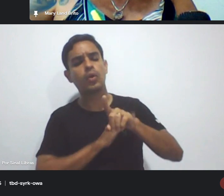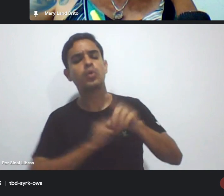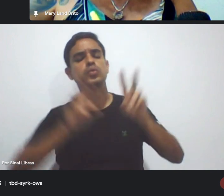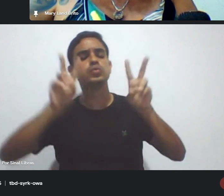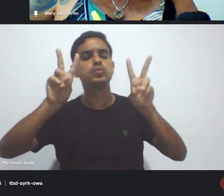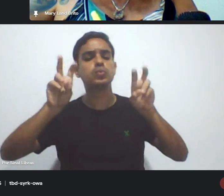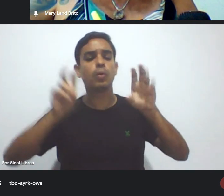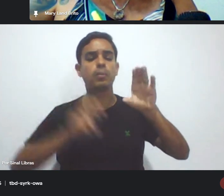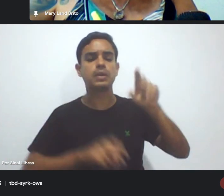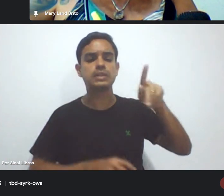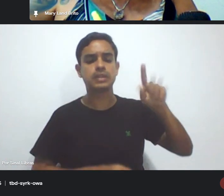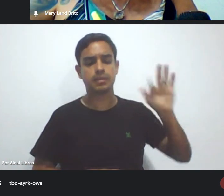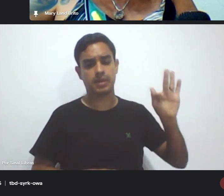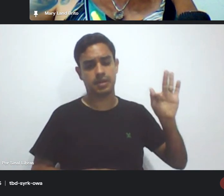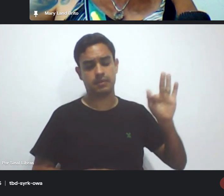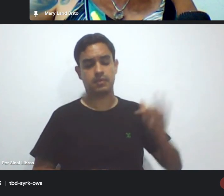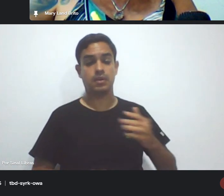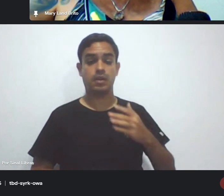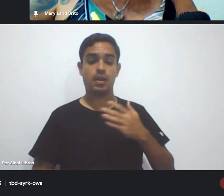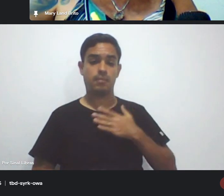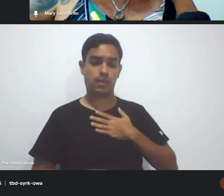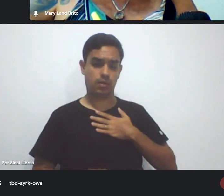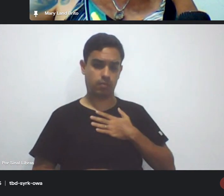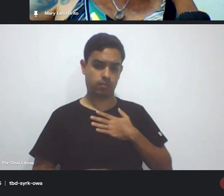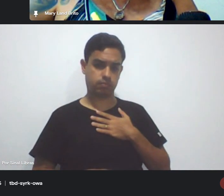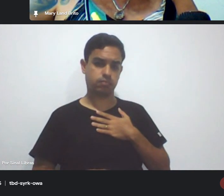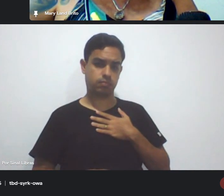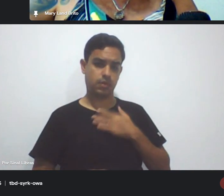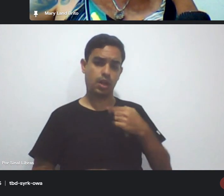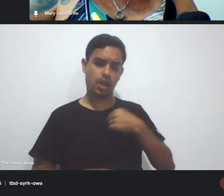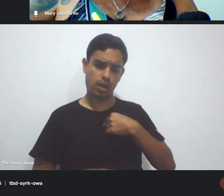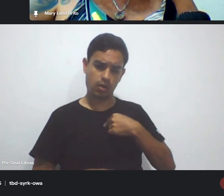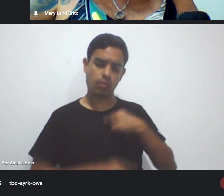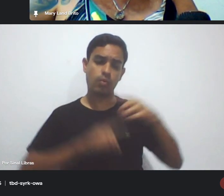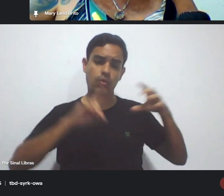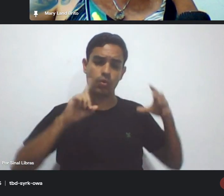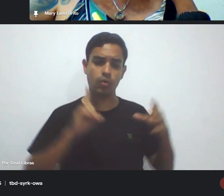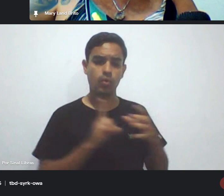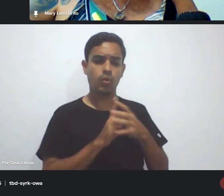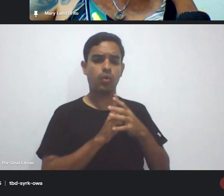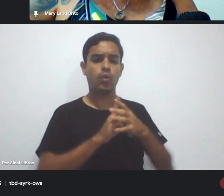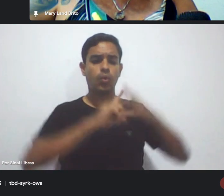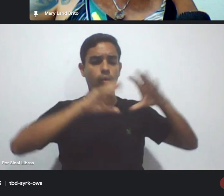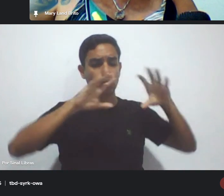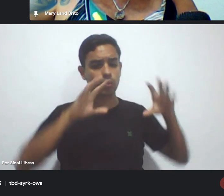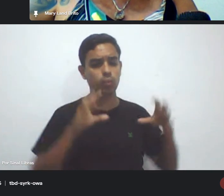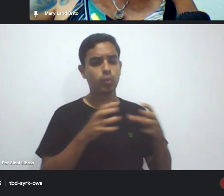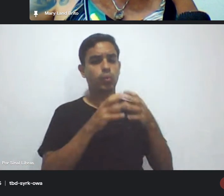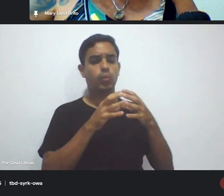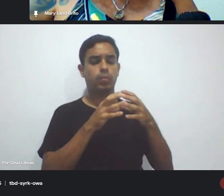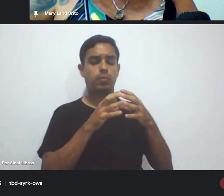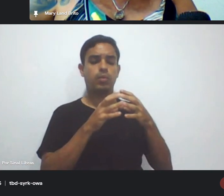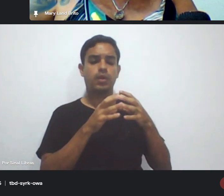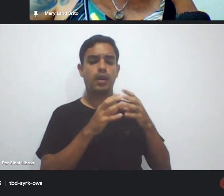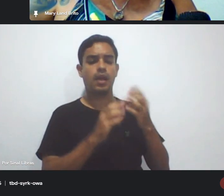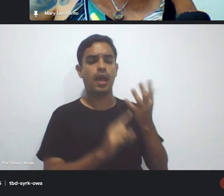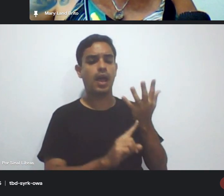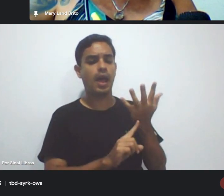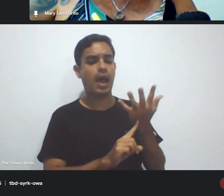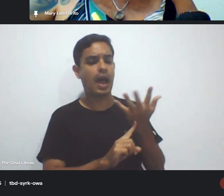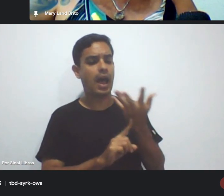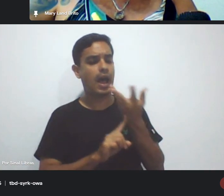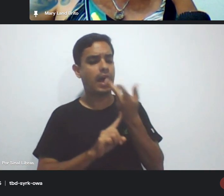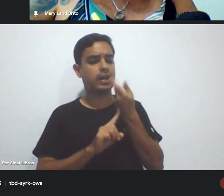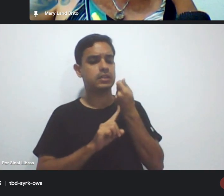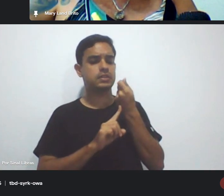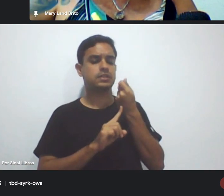Eu esqueci de falar na minha primeira fala de que eu faço parte de uma cooperativa de artistas, que é a Cooperativa